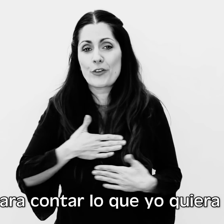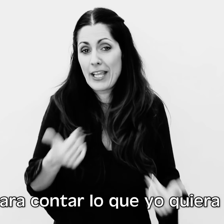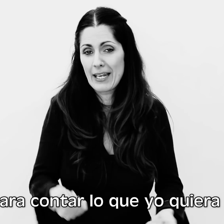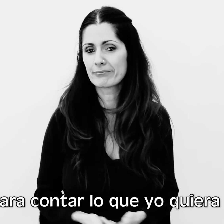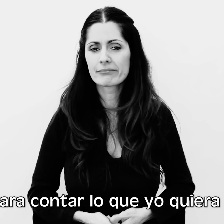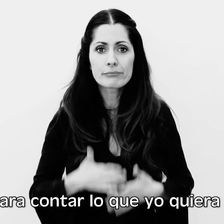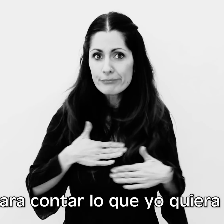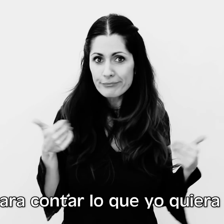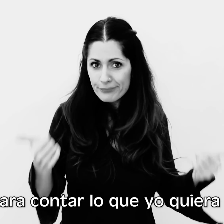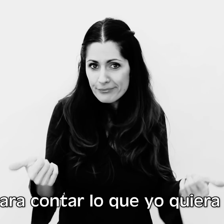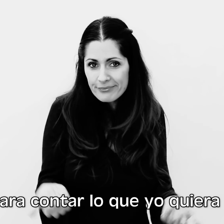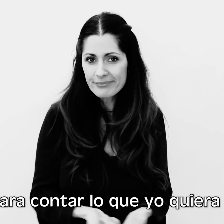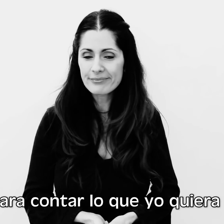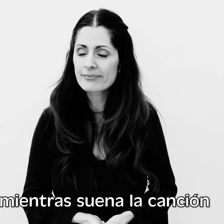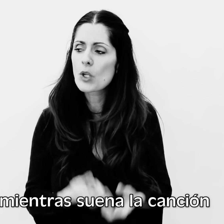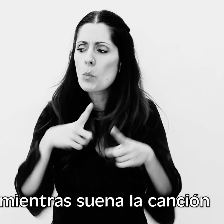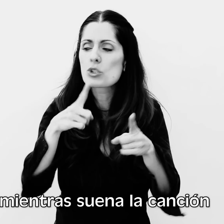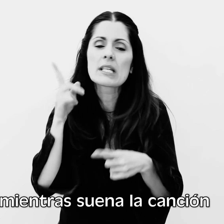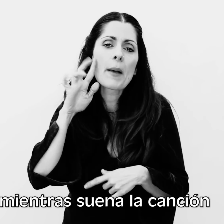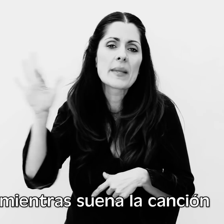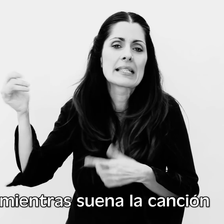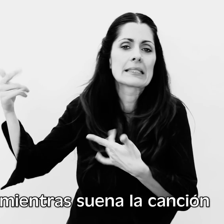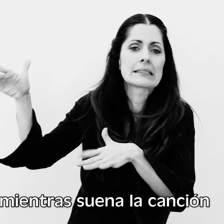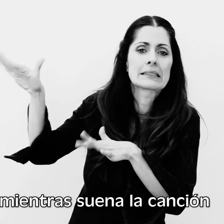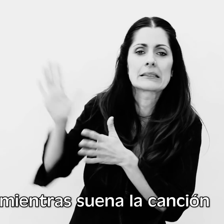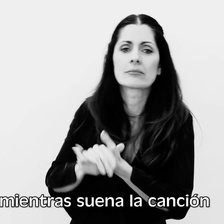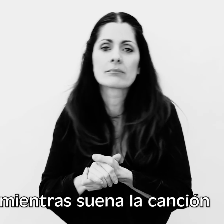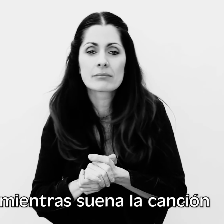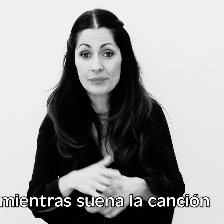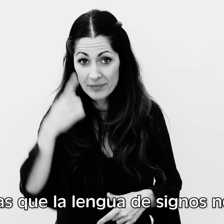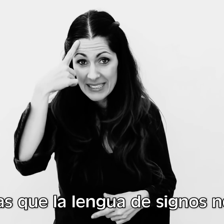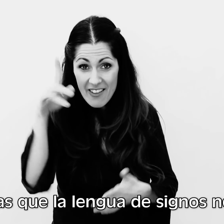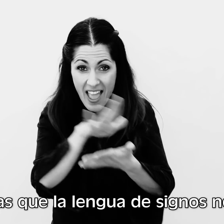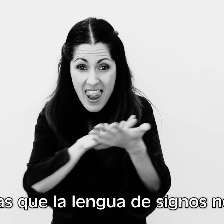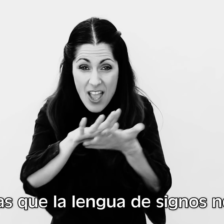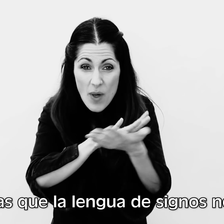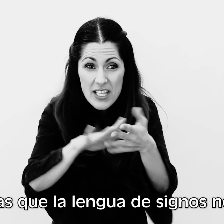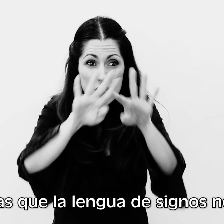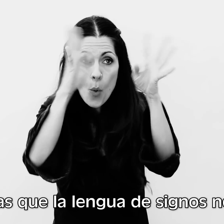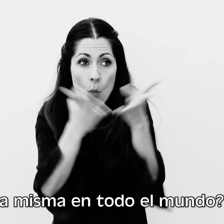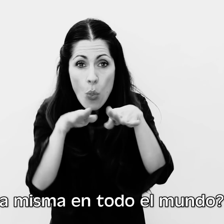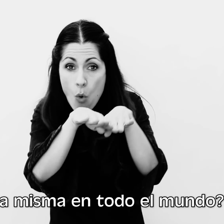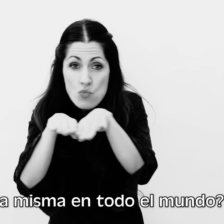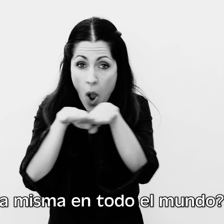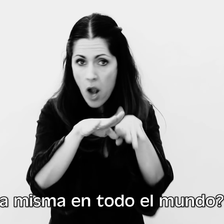duermo por no verte Y duermo por no irte Y duermo por no tener que